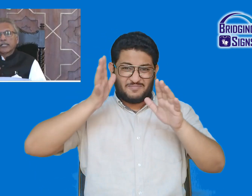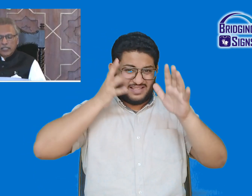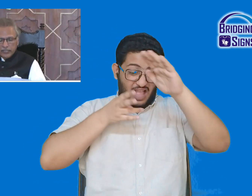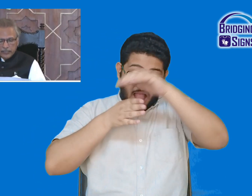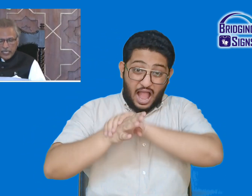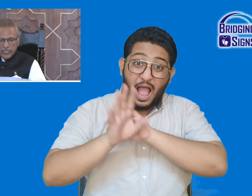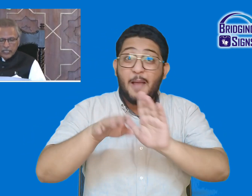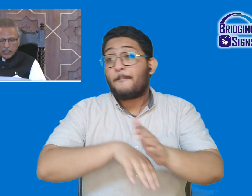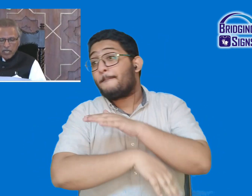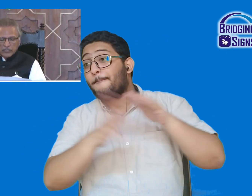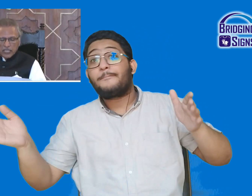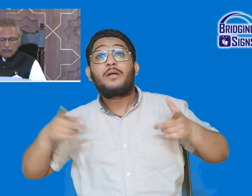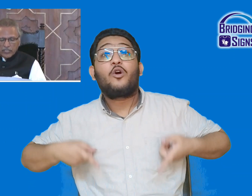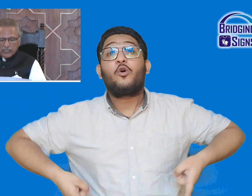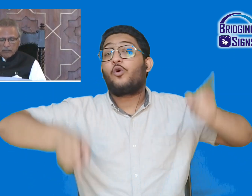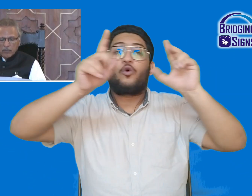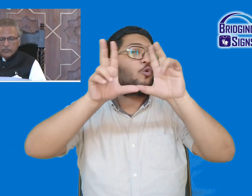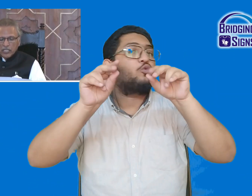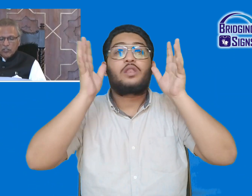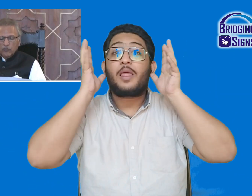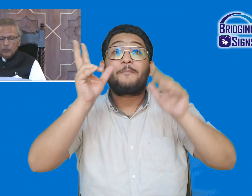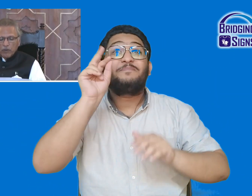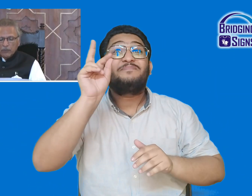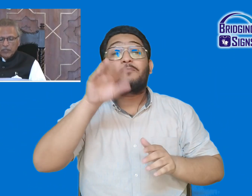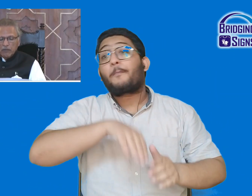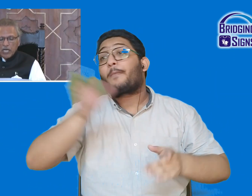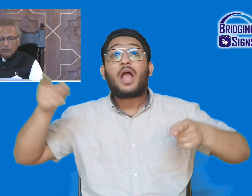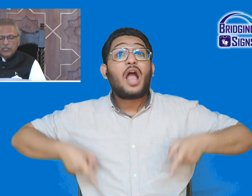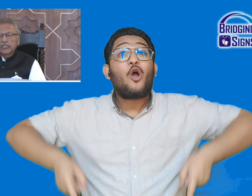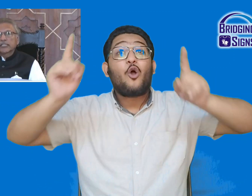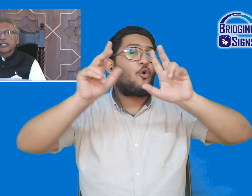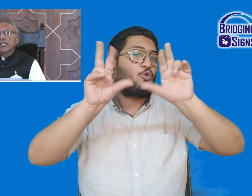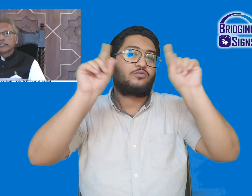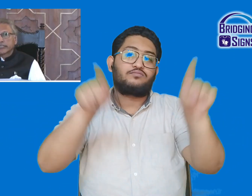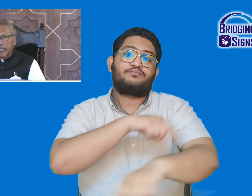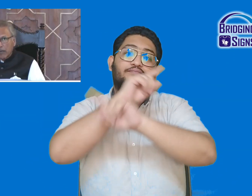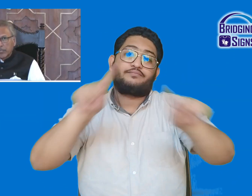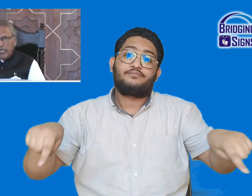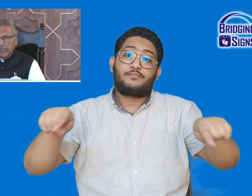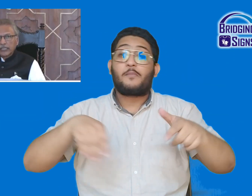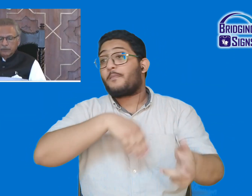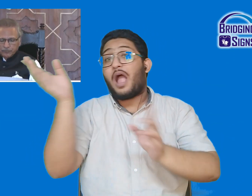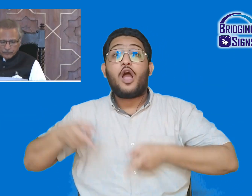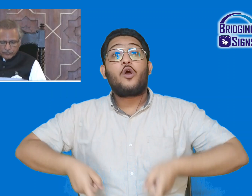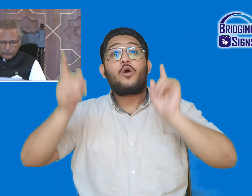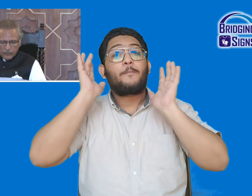احاطے کے اندر کی جائے نماز تراویح کا اہتمام، سڑک اور فٹ پاتھ پر نماز پڑھنے سے اجتناب کیا